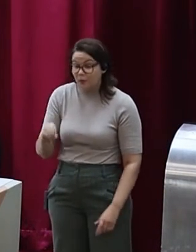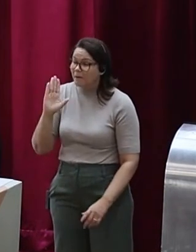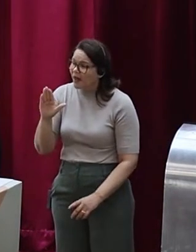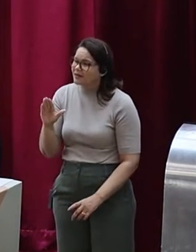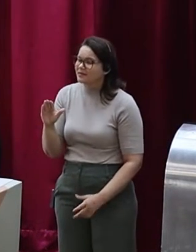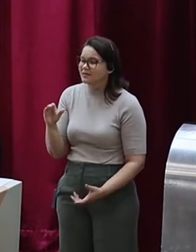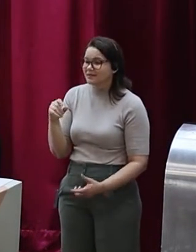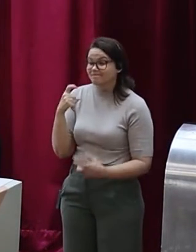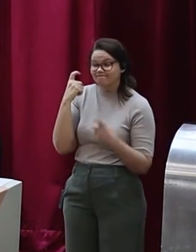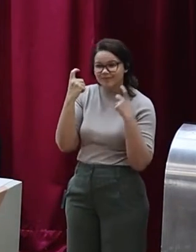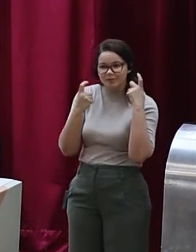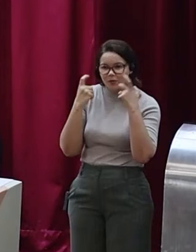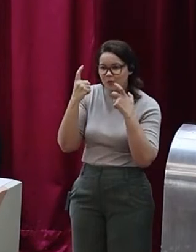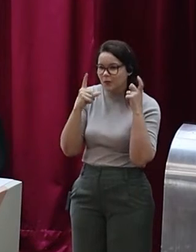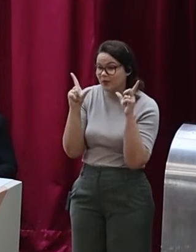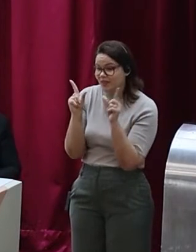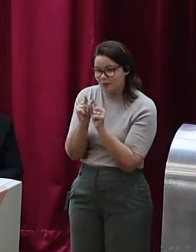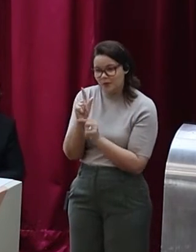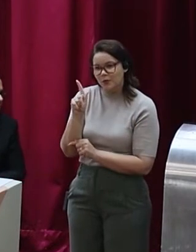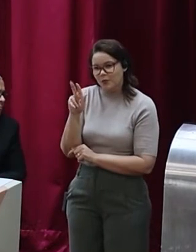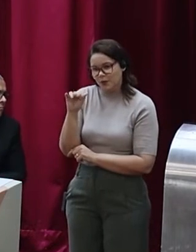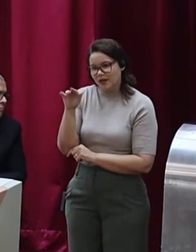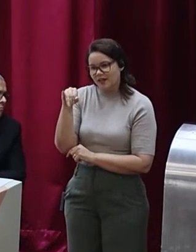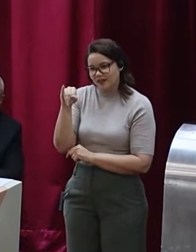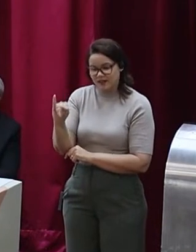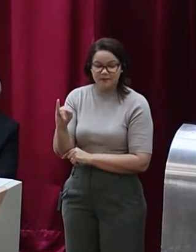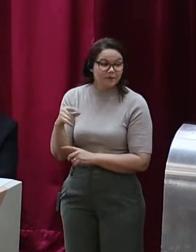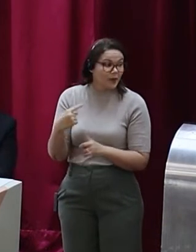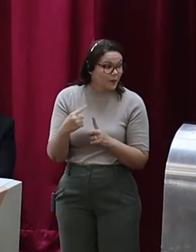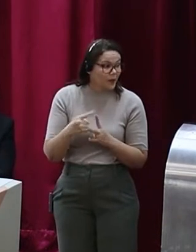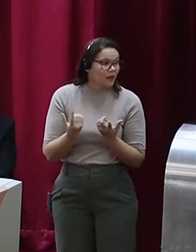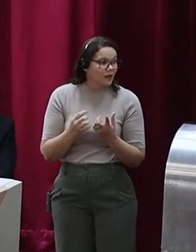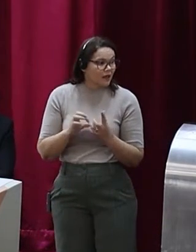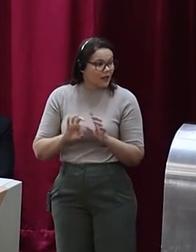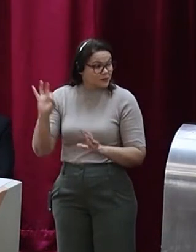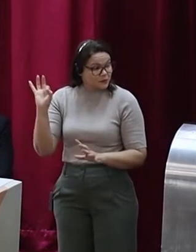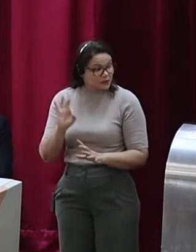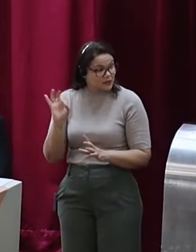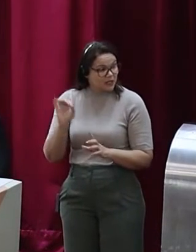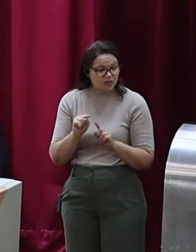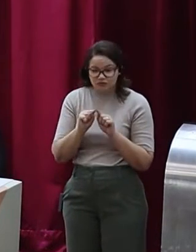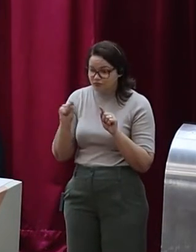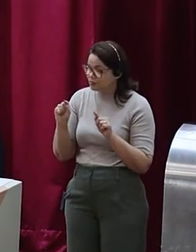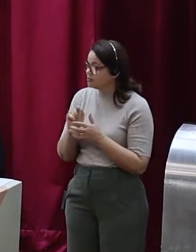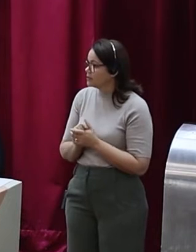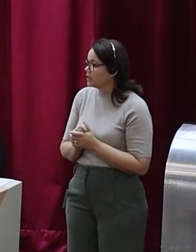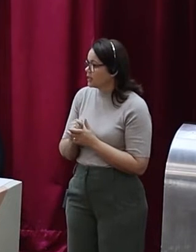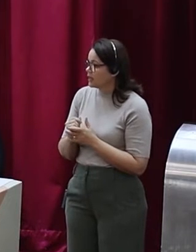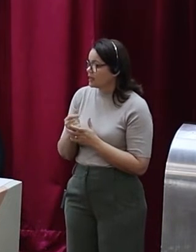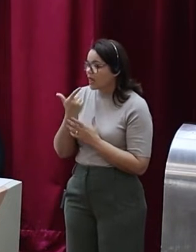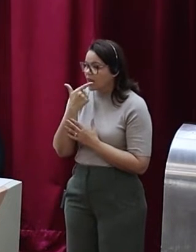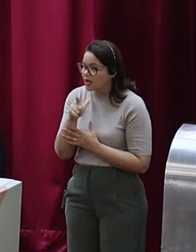hablando, ahí las asimetrías, según las Naciones Unidas, estas informaciones no son